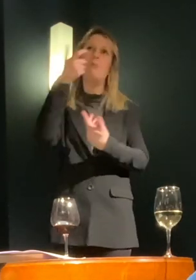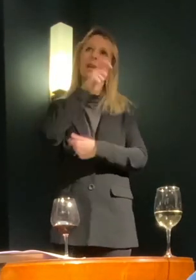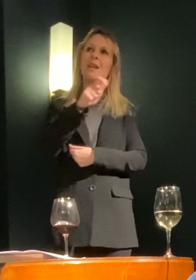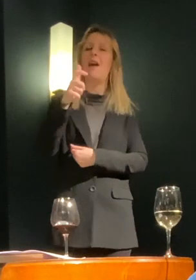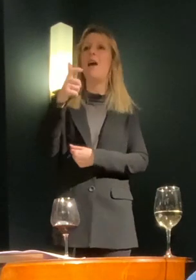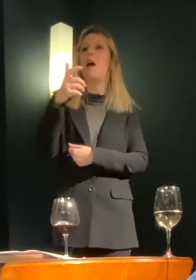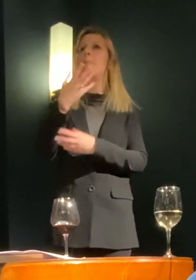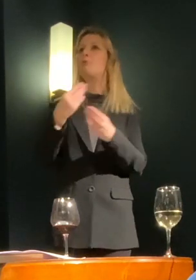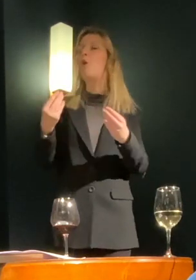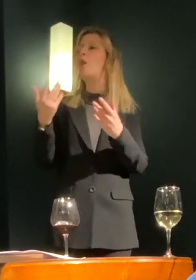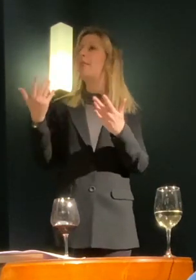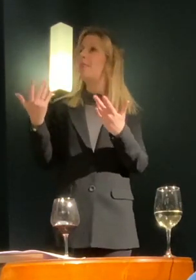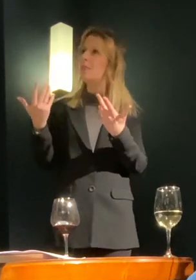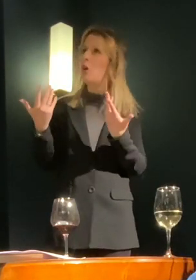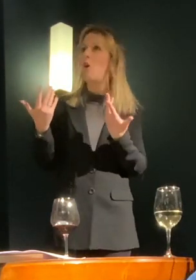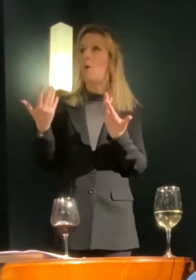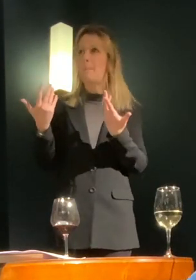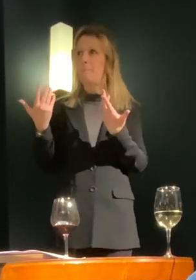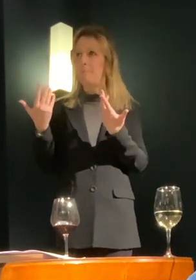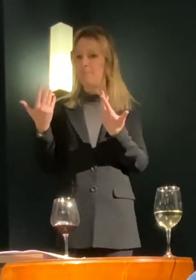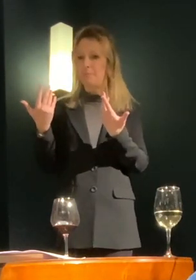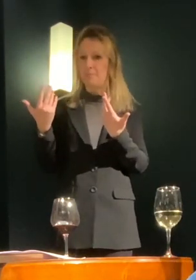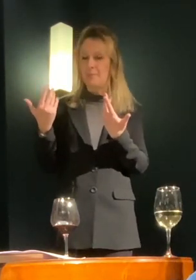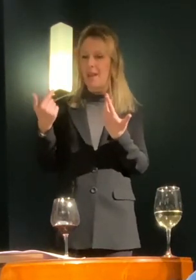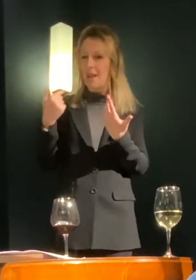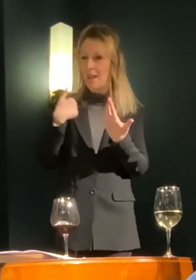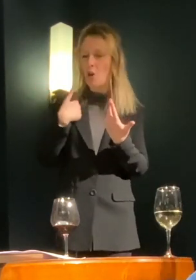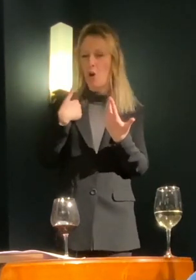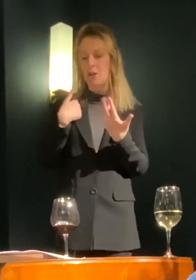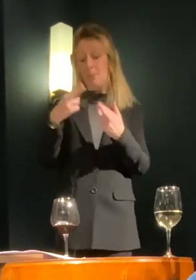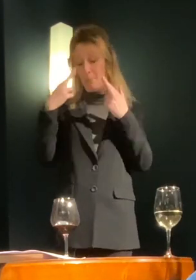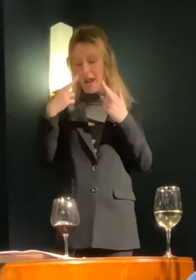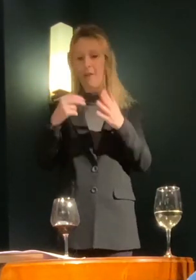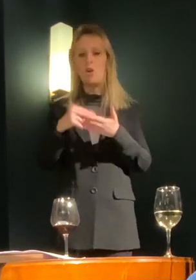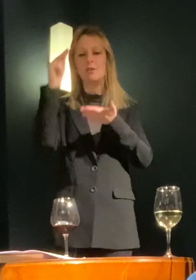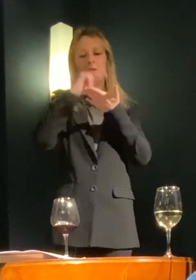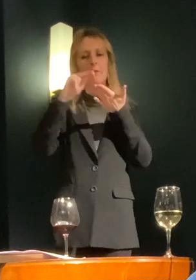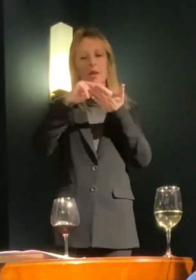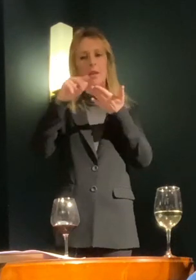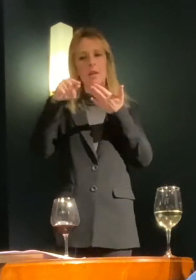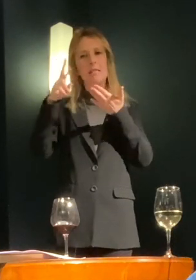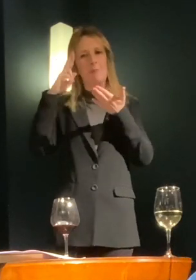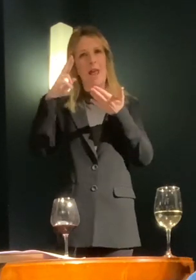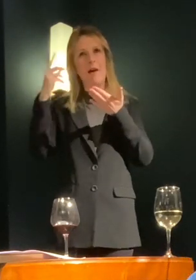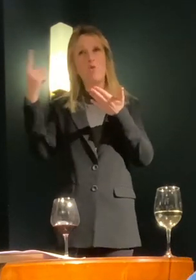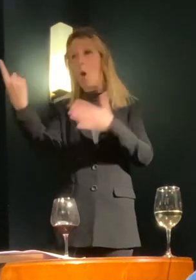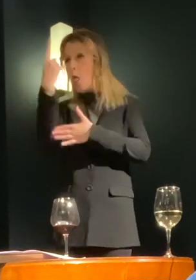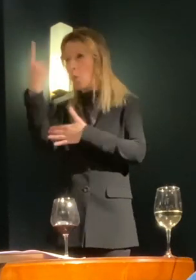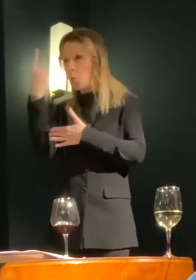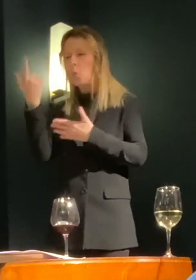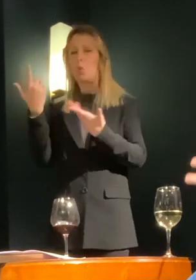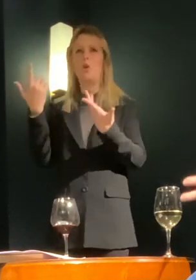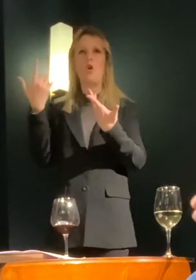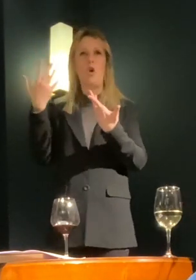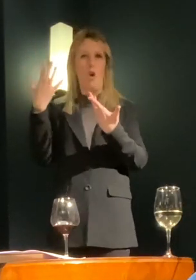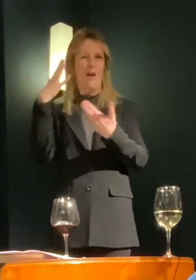cose che speravo, mentre scrivevo, mentre costruivo un po' l'architettura del libro, speravo, cioè mettevo sperando